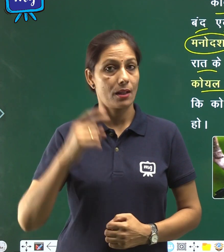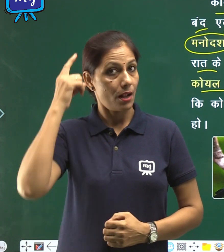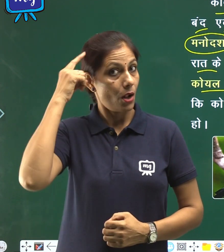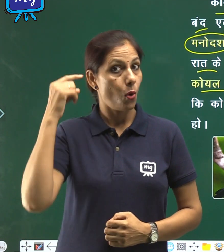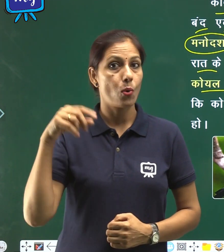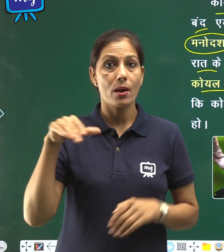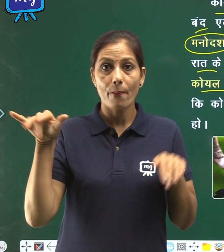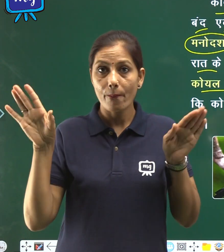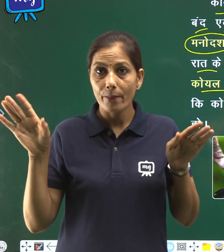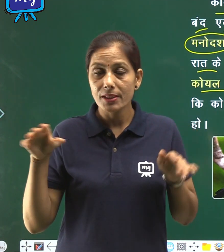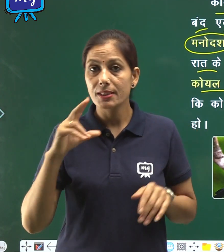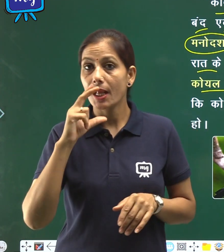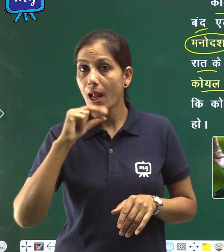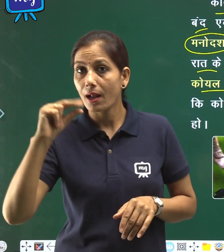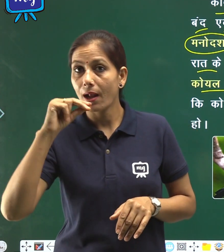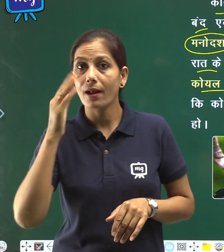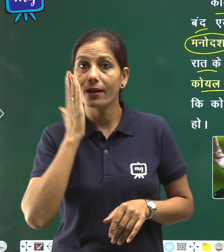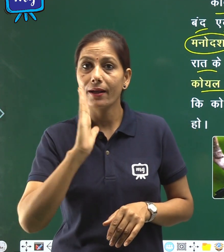है,